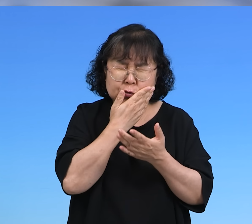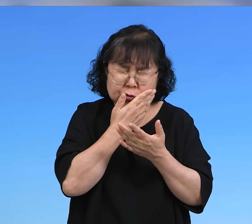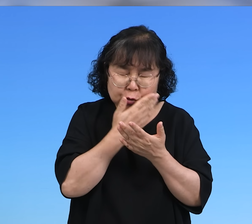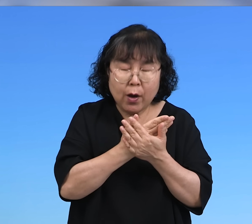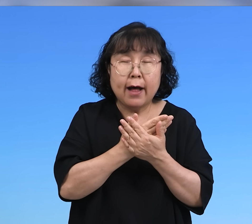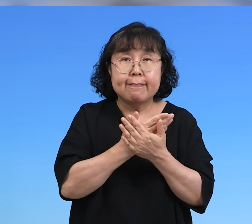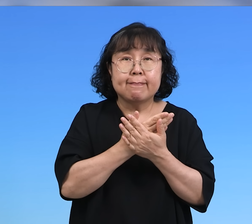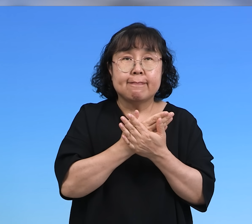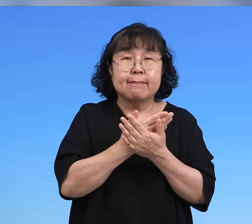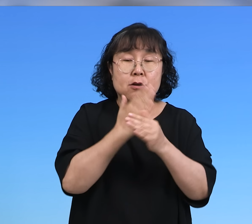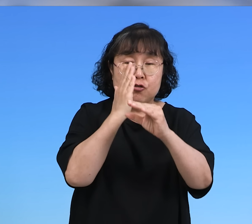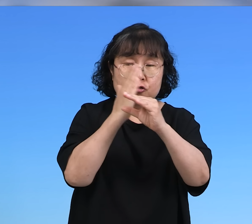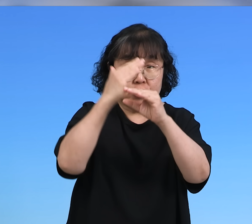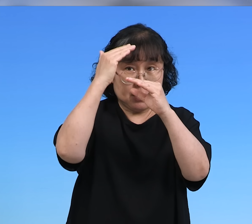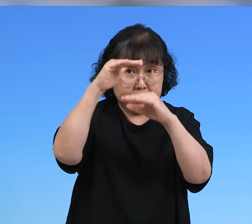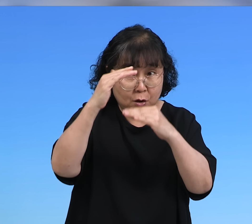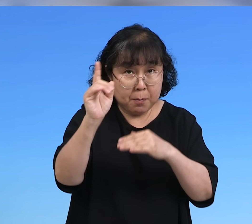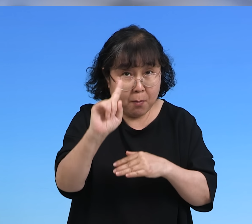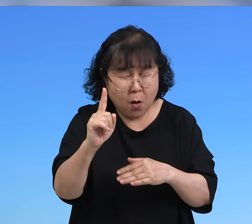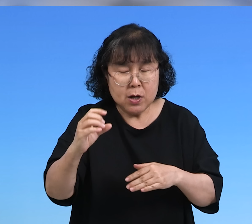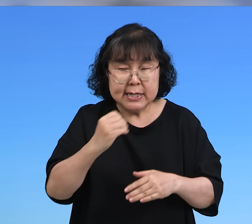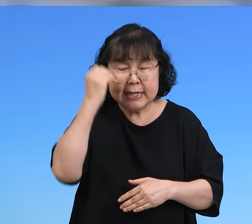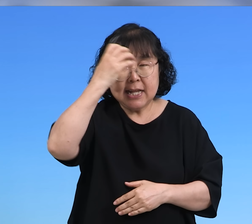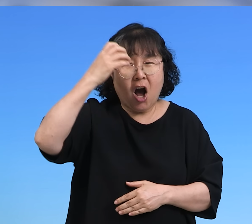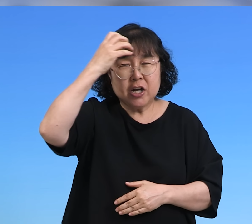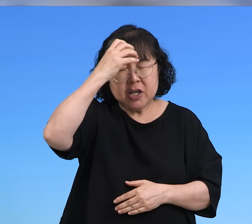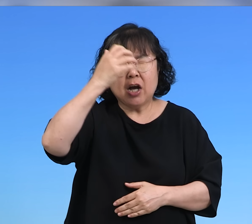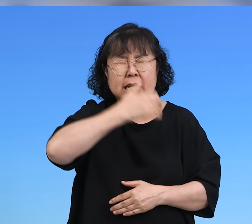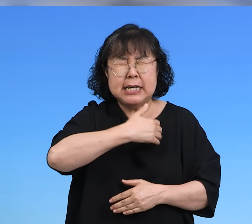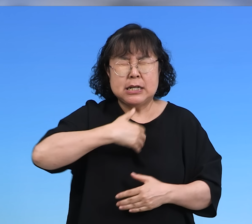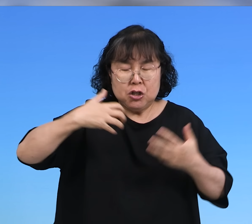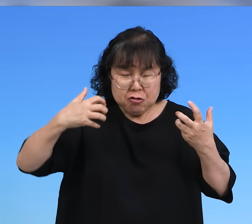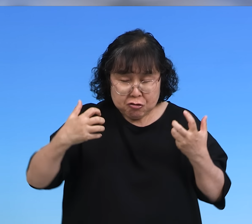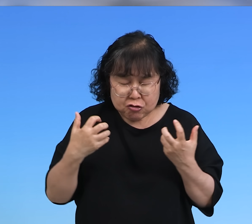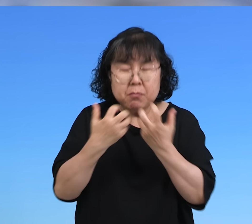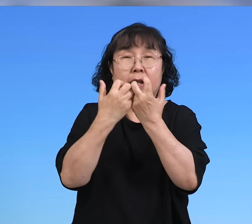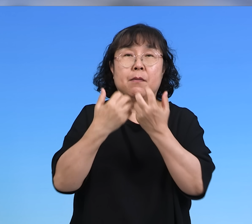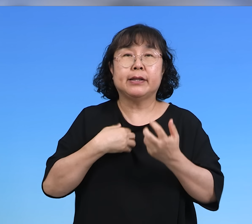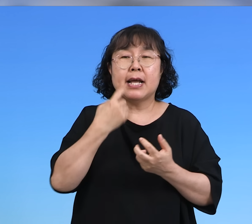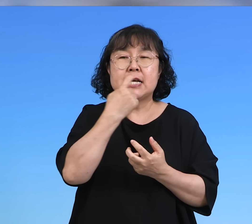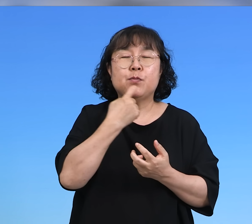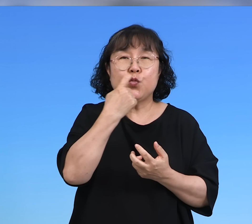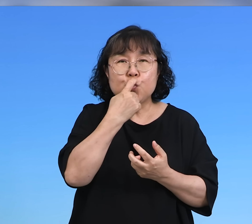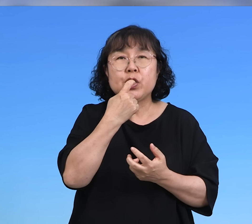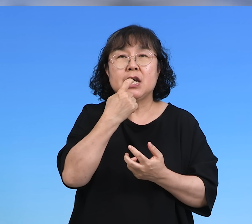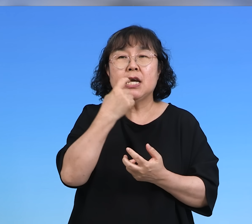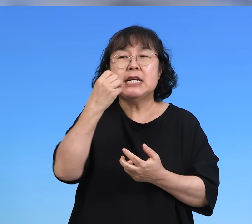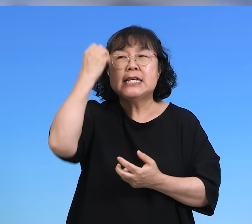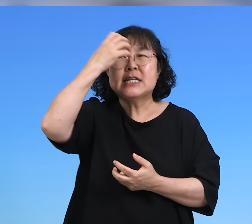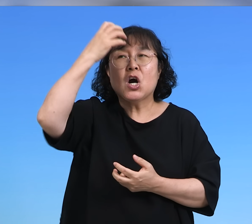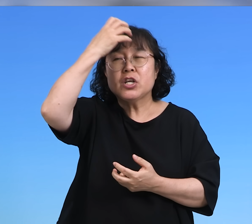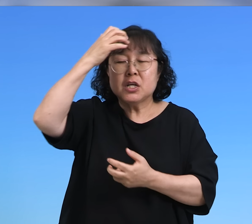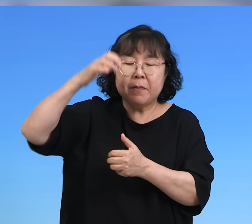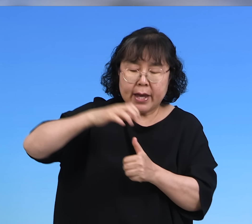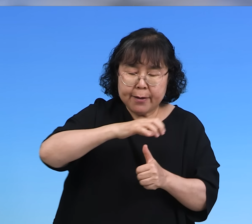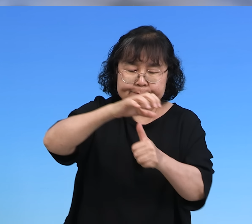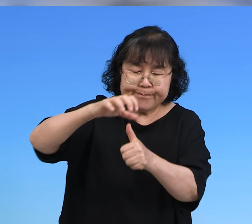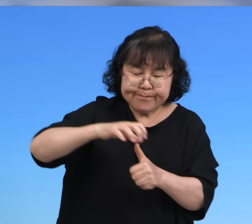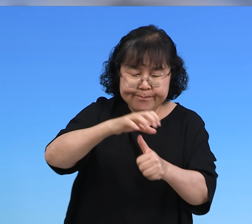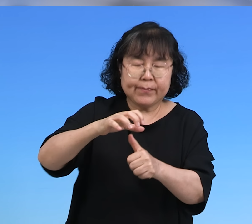가장 강력한 핵심은 성령 충만하면 내 입술이 성령님에 의해 통제를 받는다는 거예요.